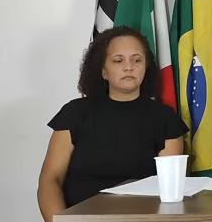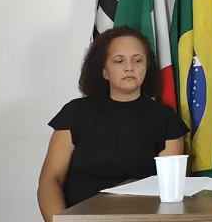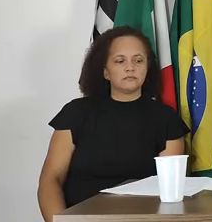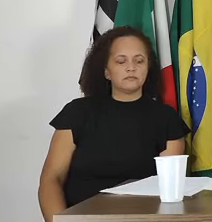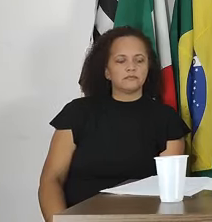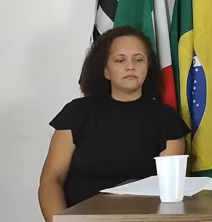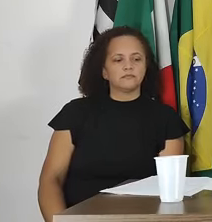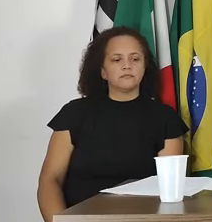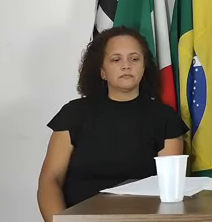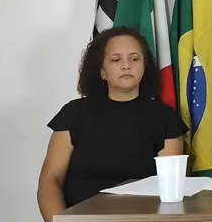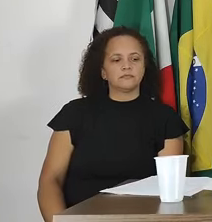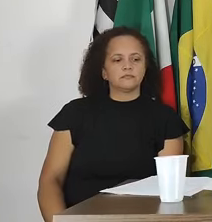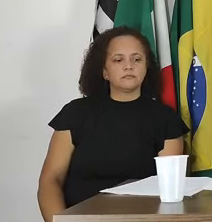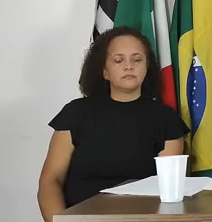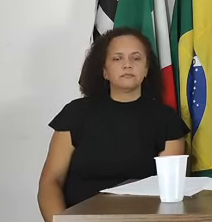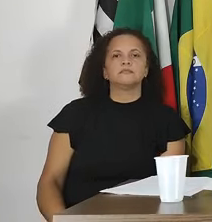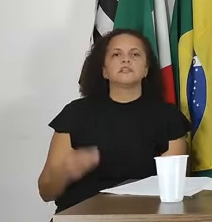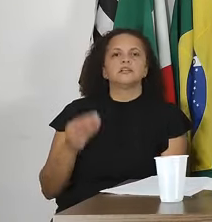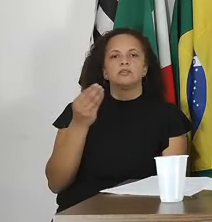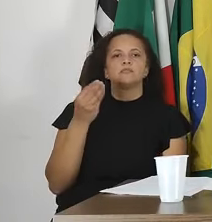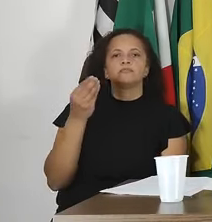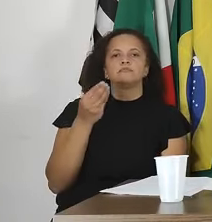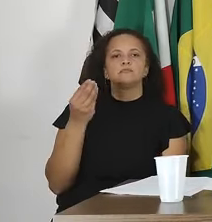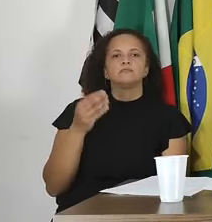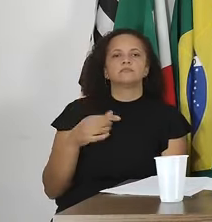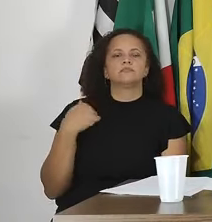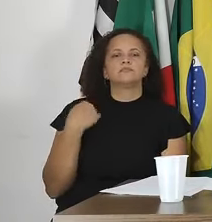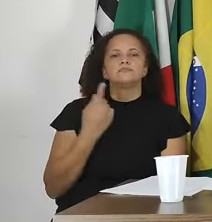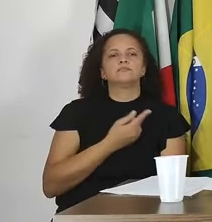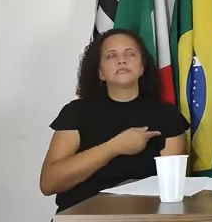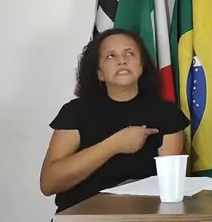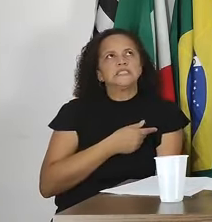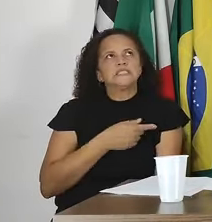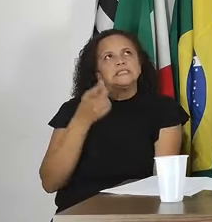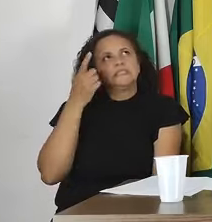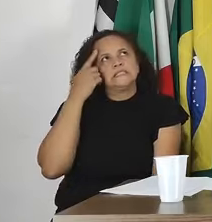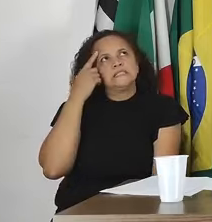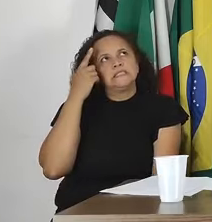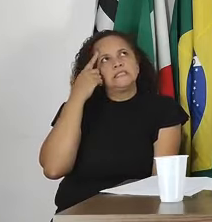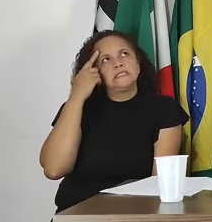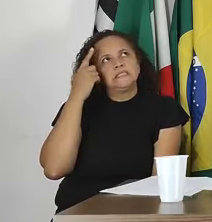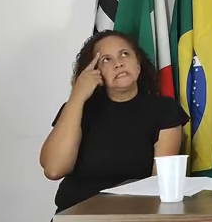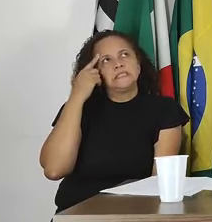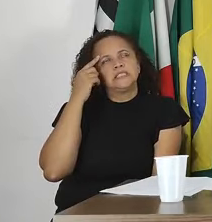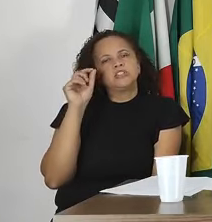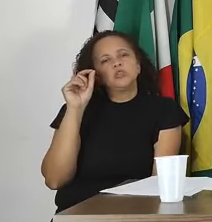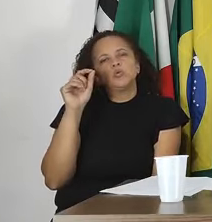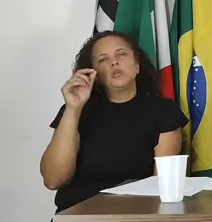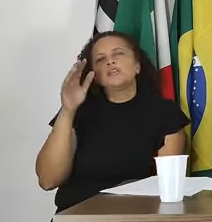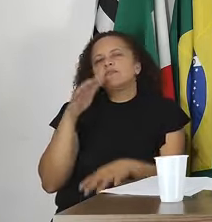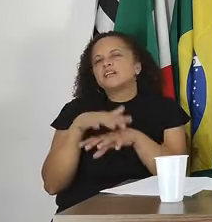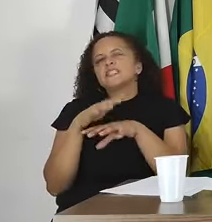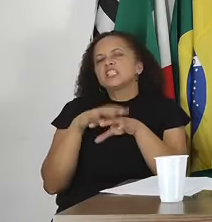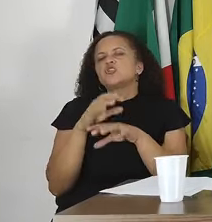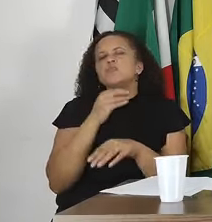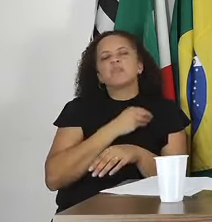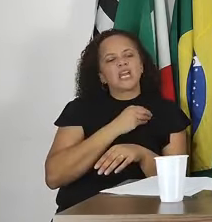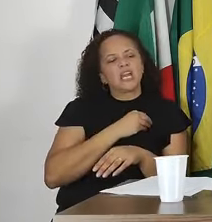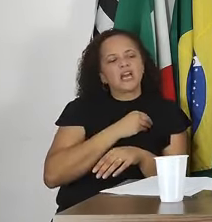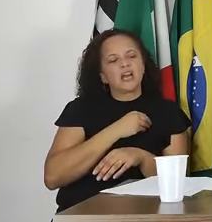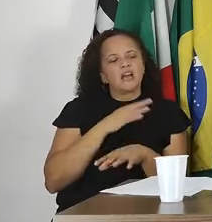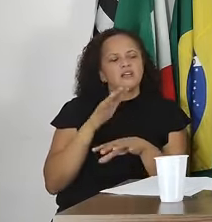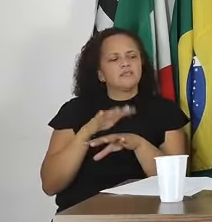Então, muitas vezes a gente fica pensando muito naquilo que a gente está fazendo, no pecado que a gente está